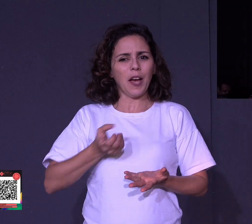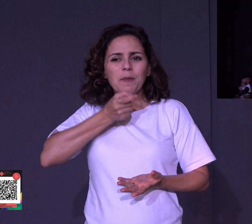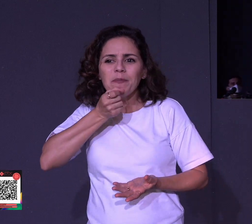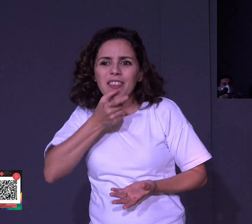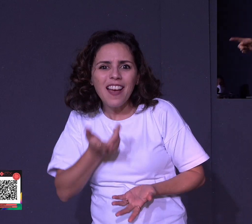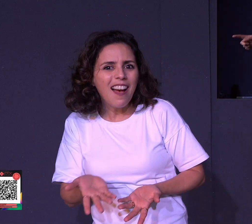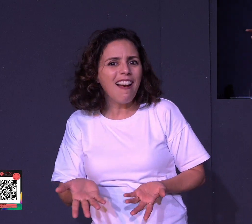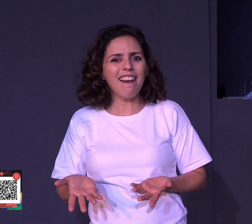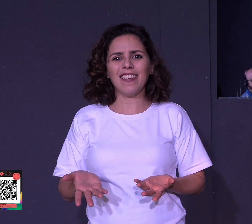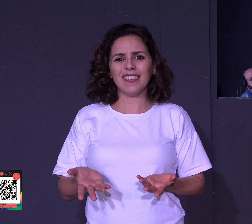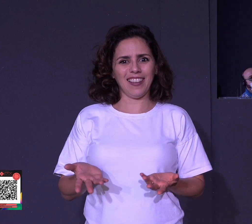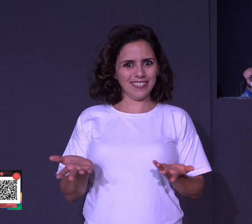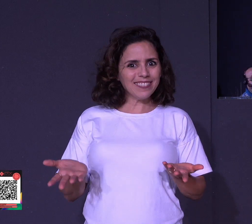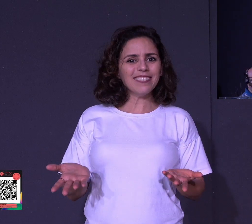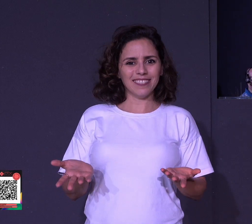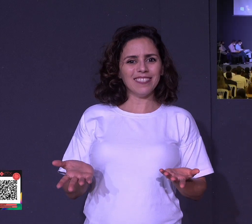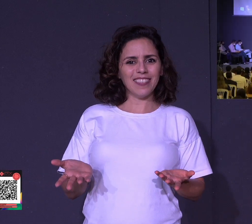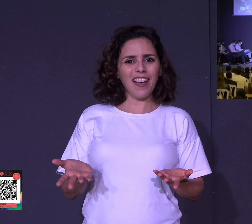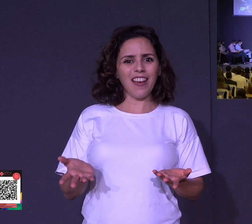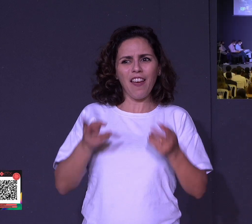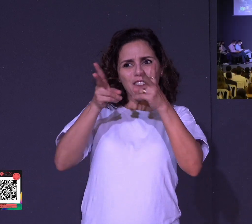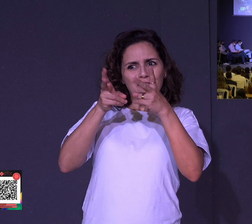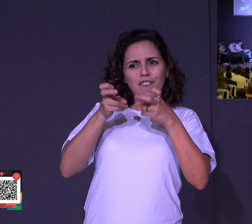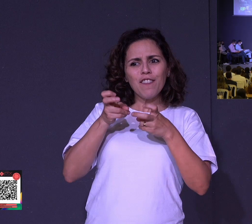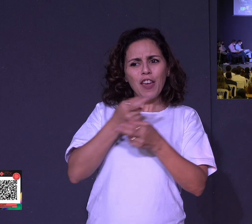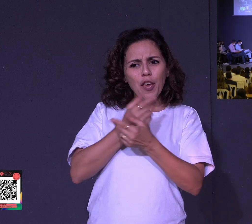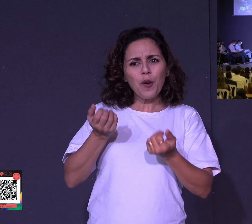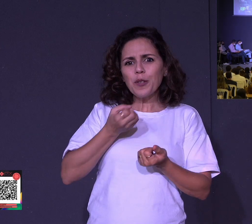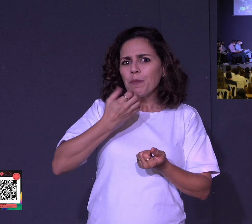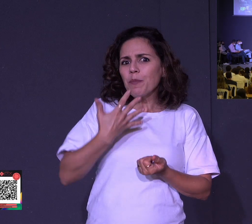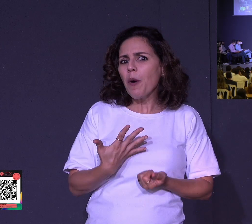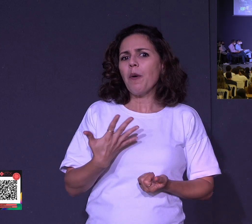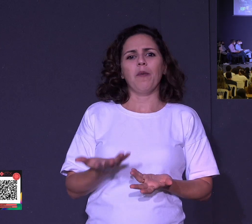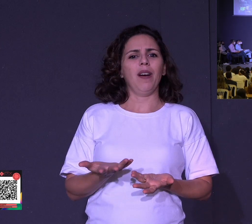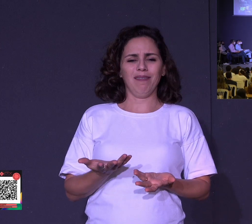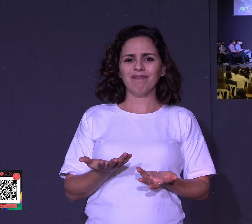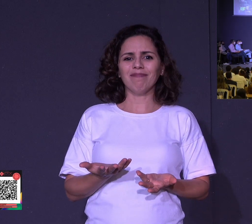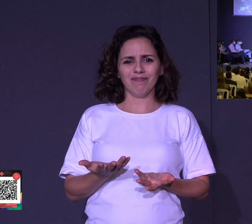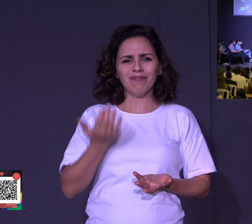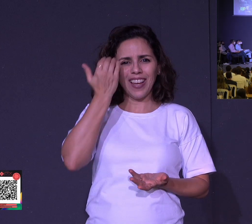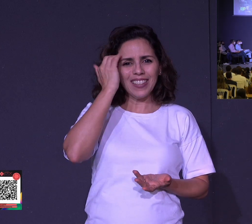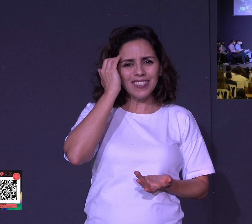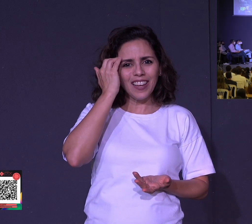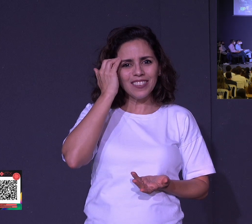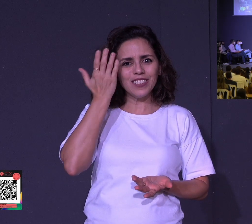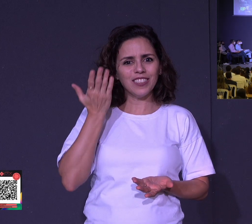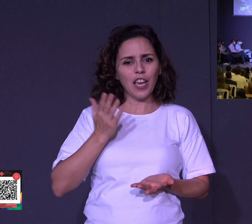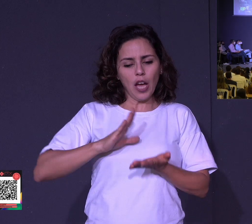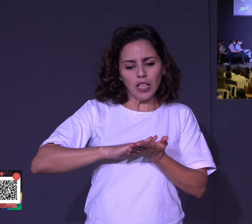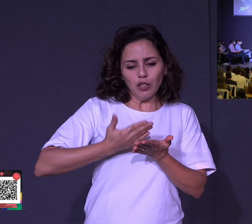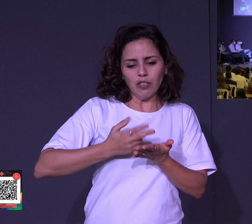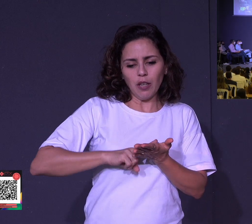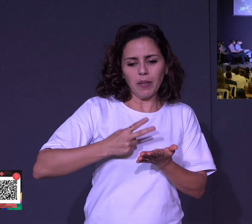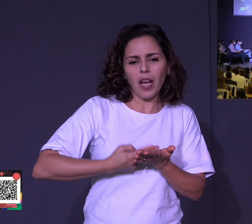habita no meio dos louvores. Bota lá no teu carro, até deixar ele na escola,